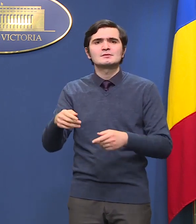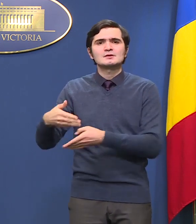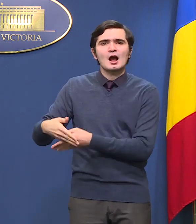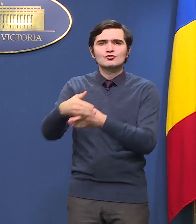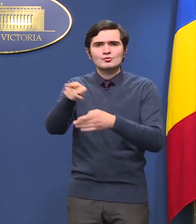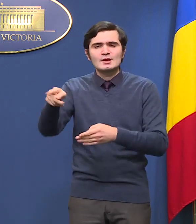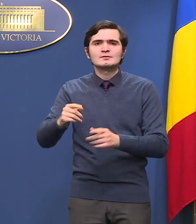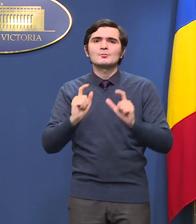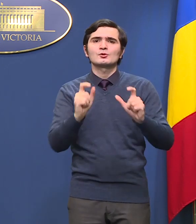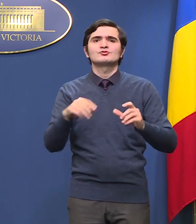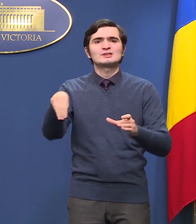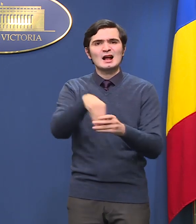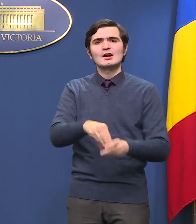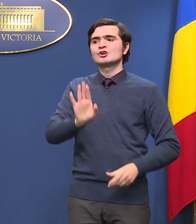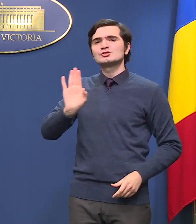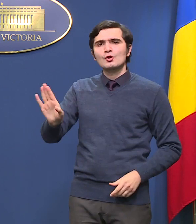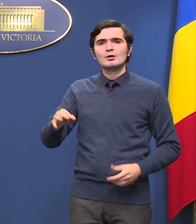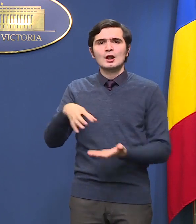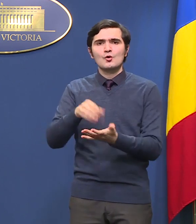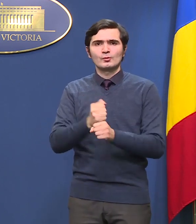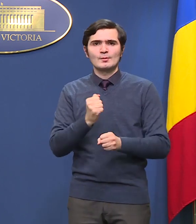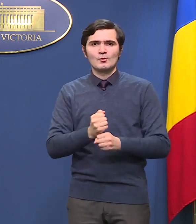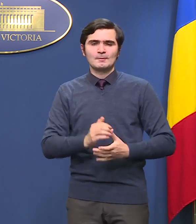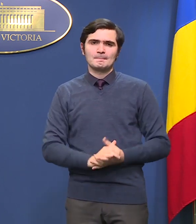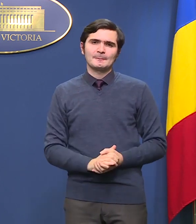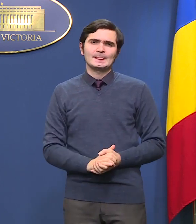protejeze angajații la locurile de muncă.